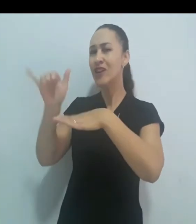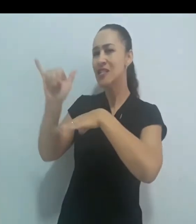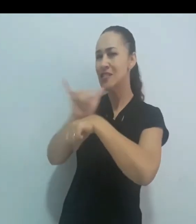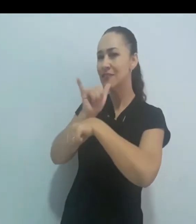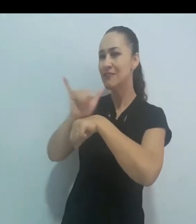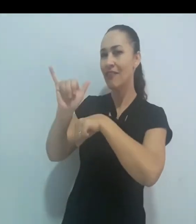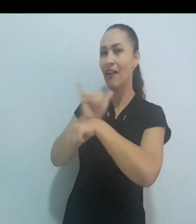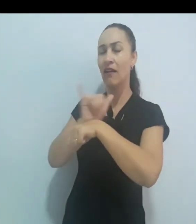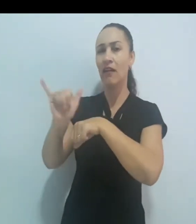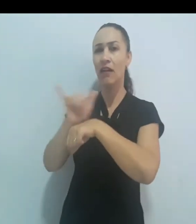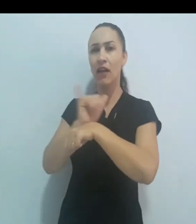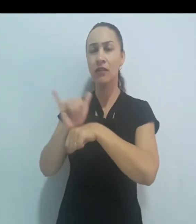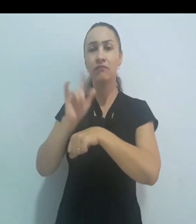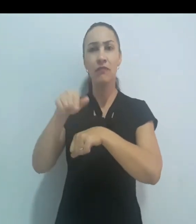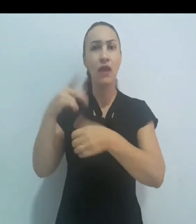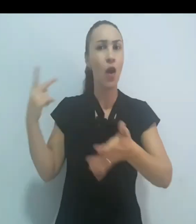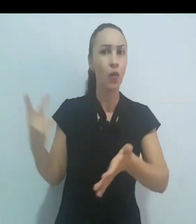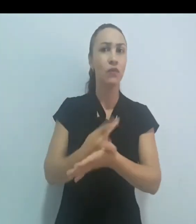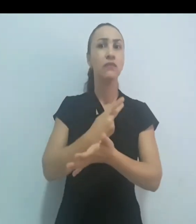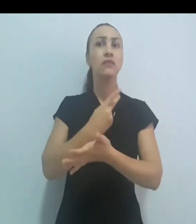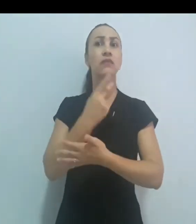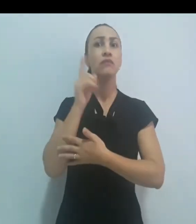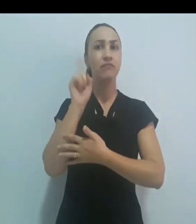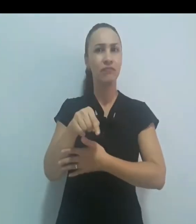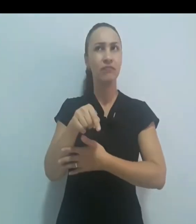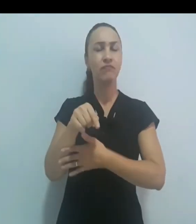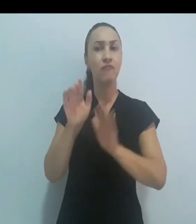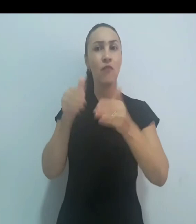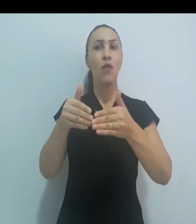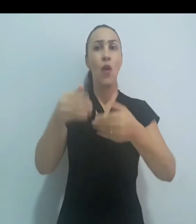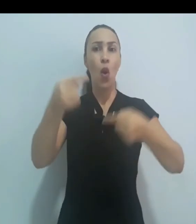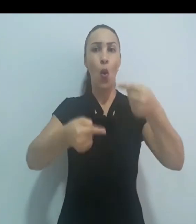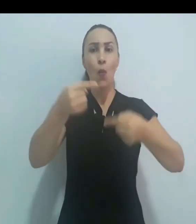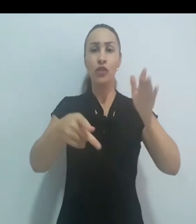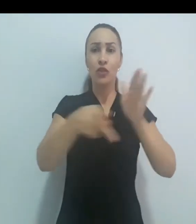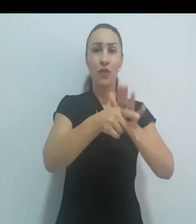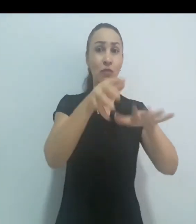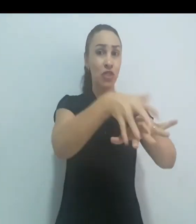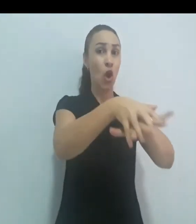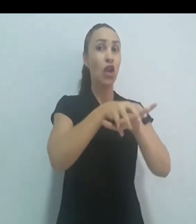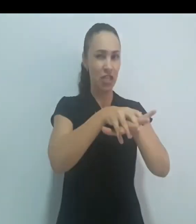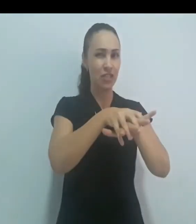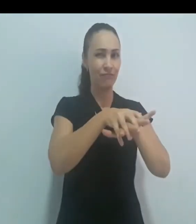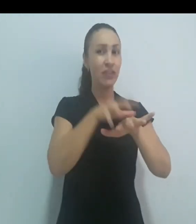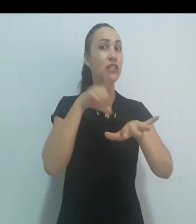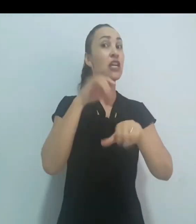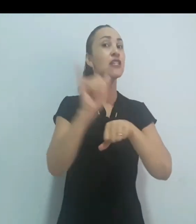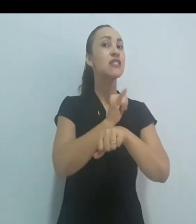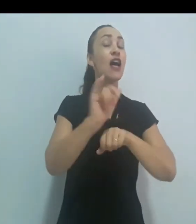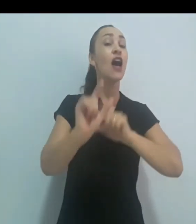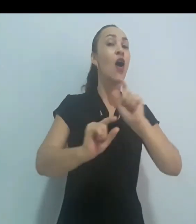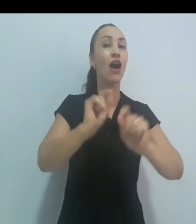estratégica, né, que é isso que aconteceu até nas políticas de colonização, uma